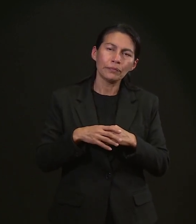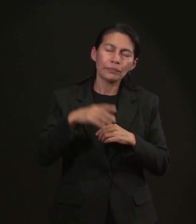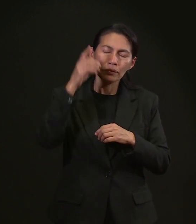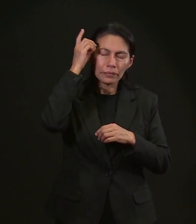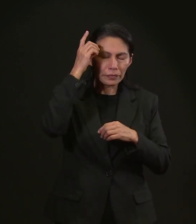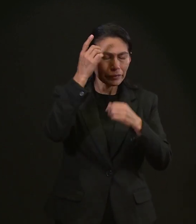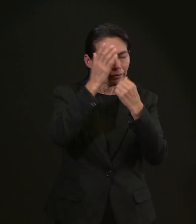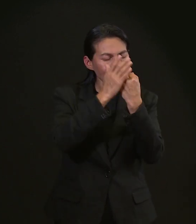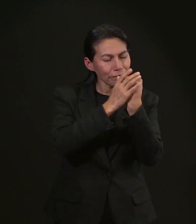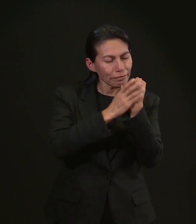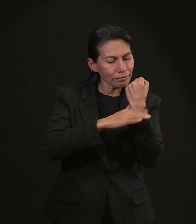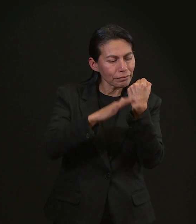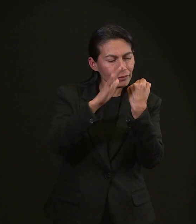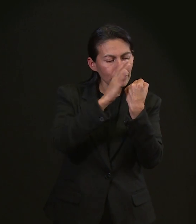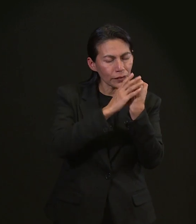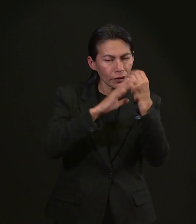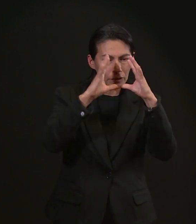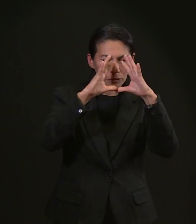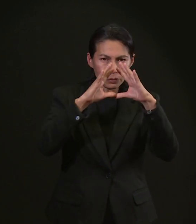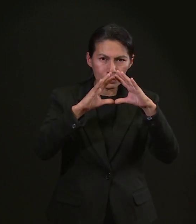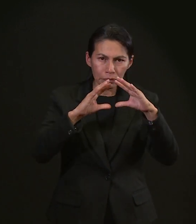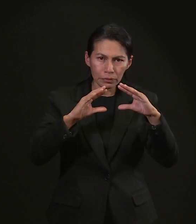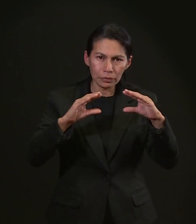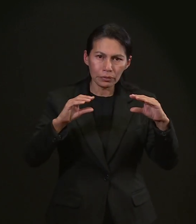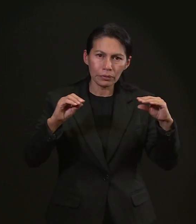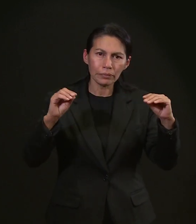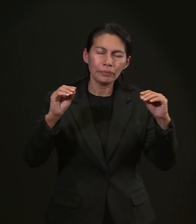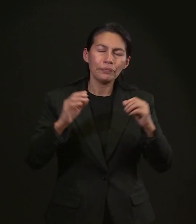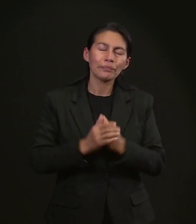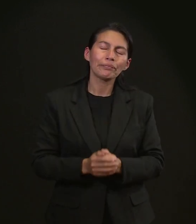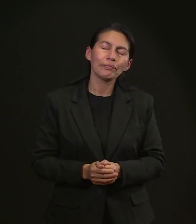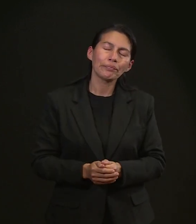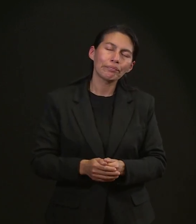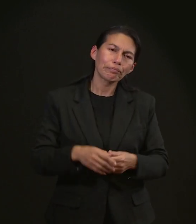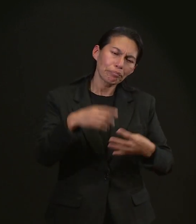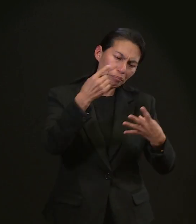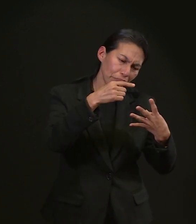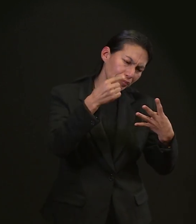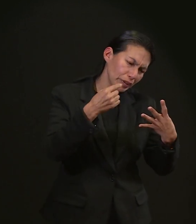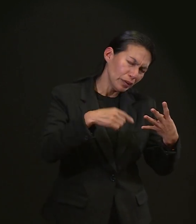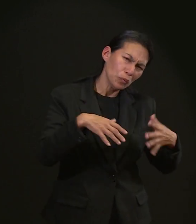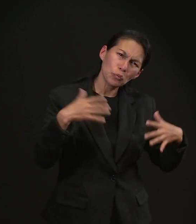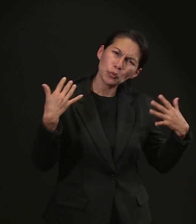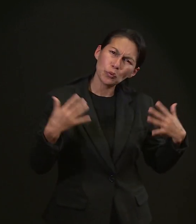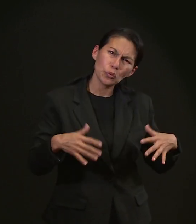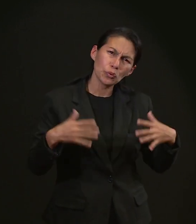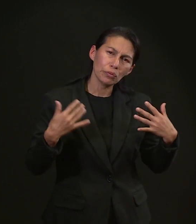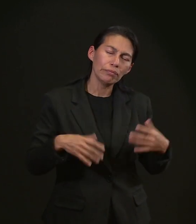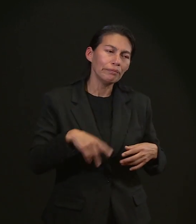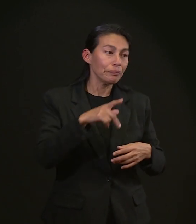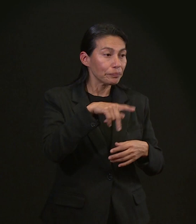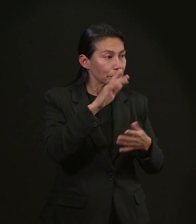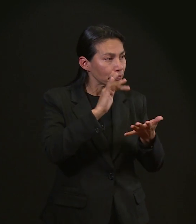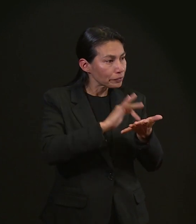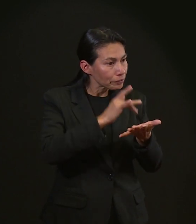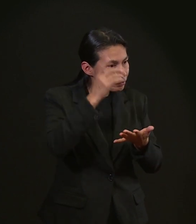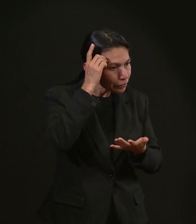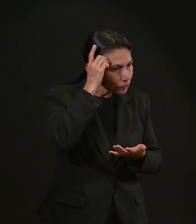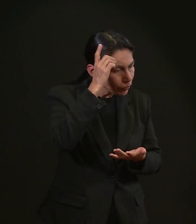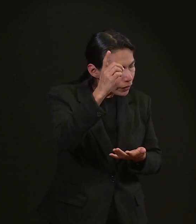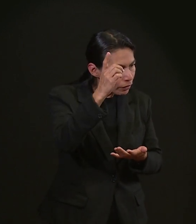su bálsamo de sanidad en cada uno de ellos amen son bastantes pero gracias a dios